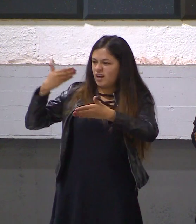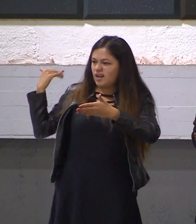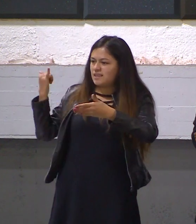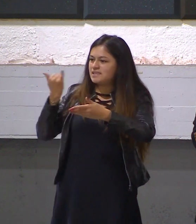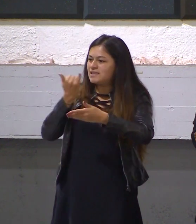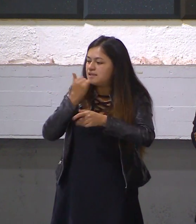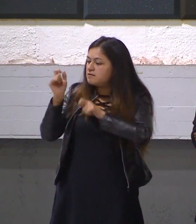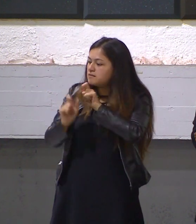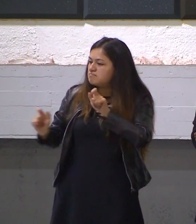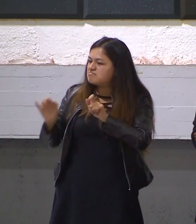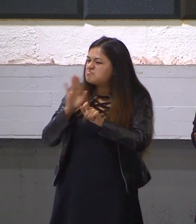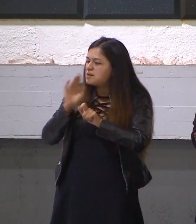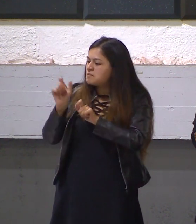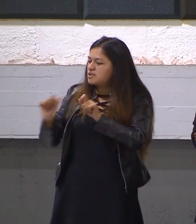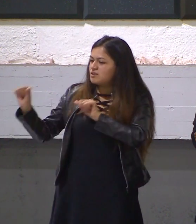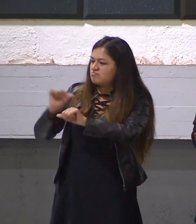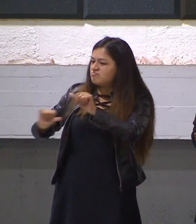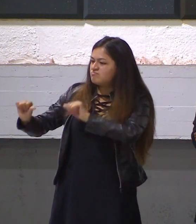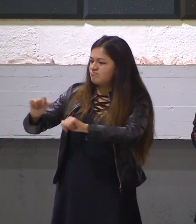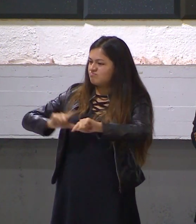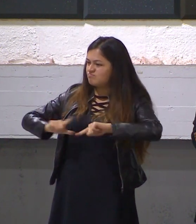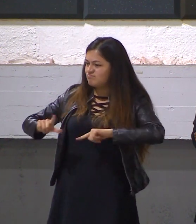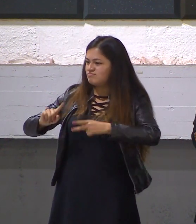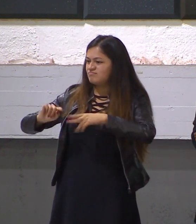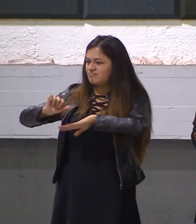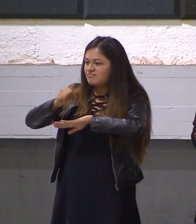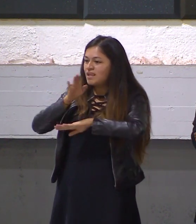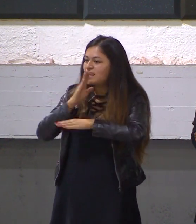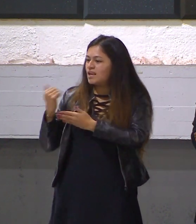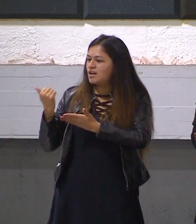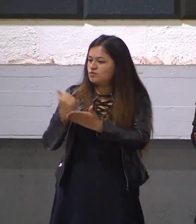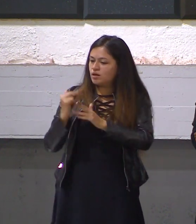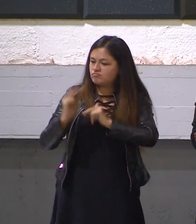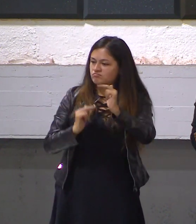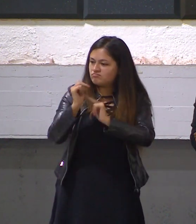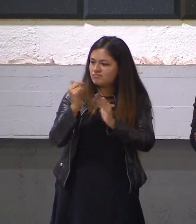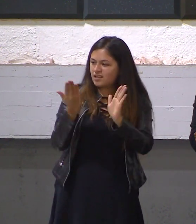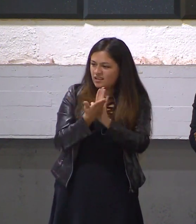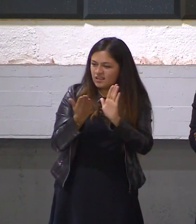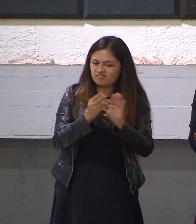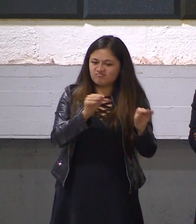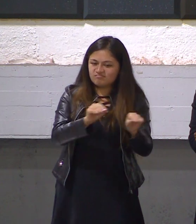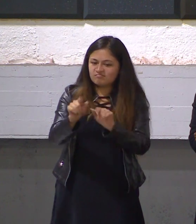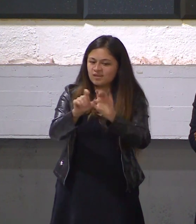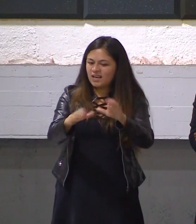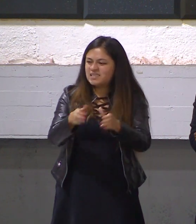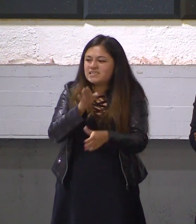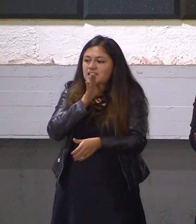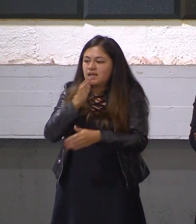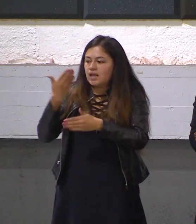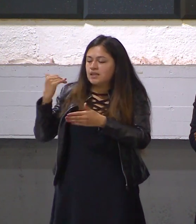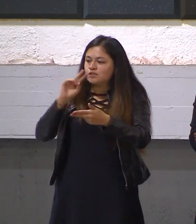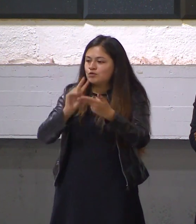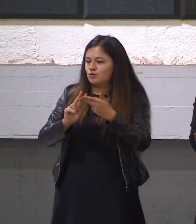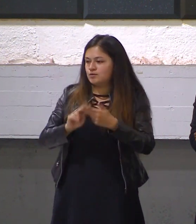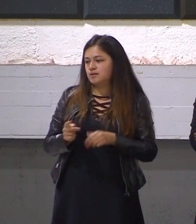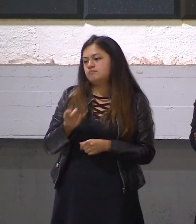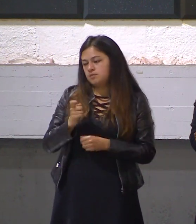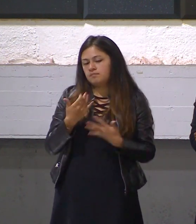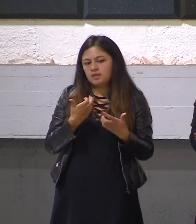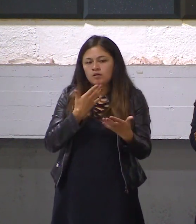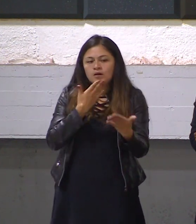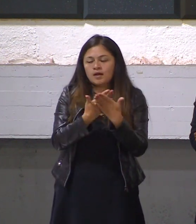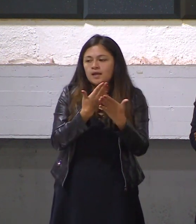estado construyendo la educación física de esta manera también quiero pues agradecer a los